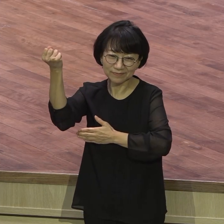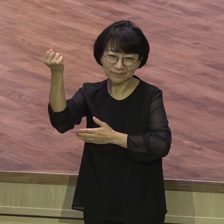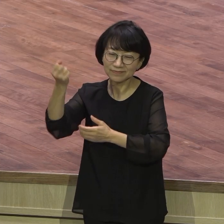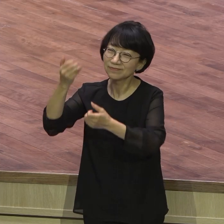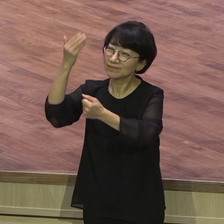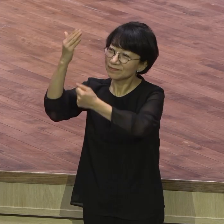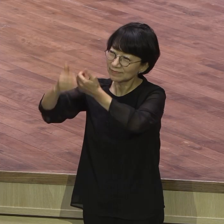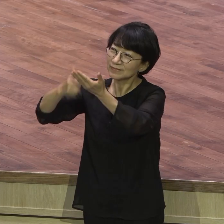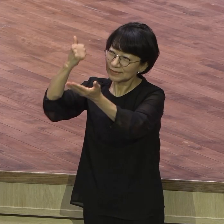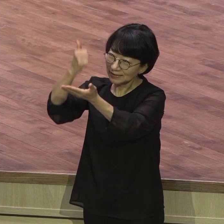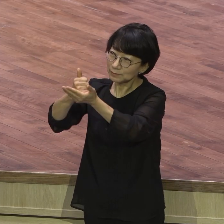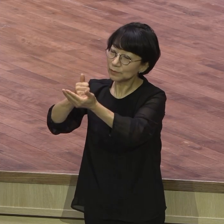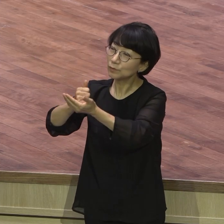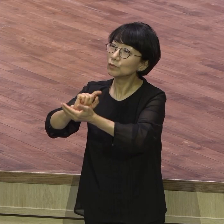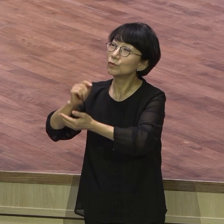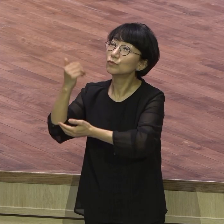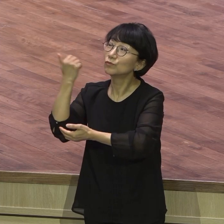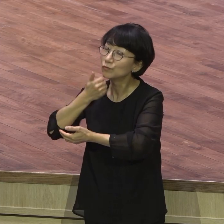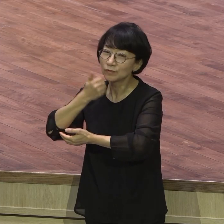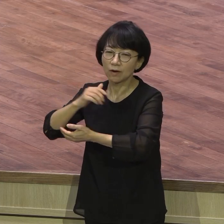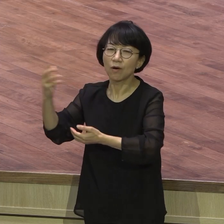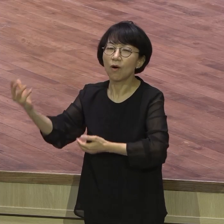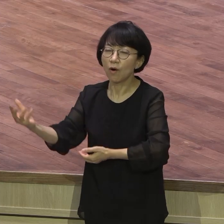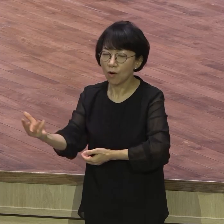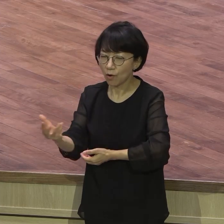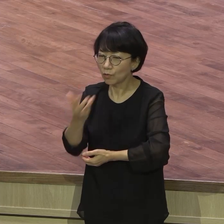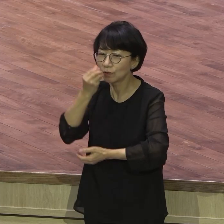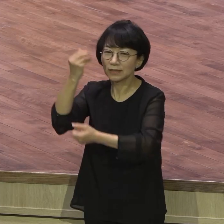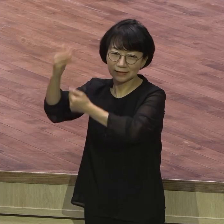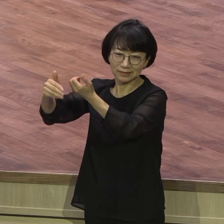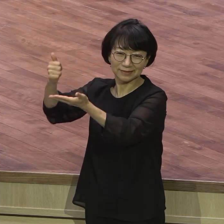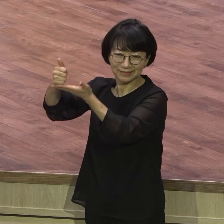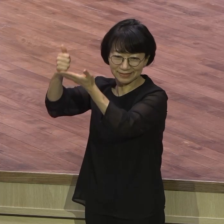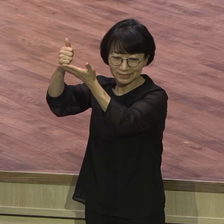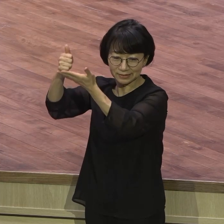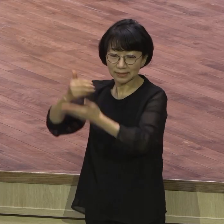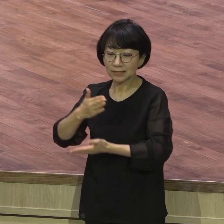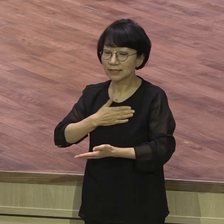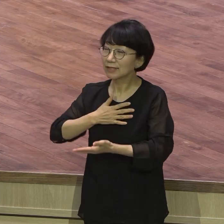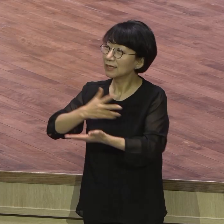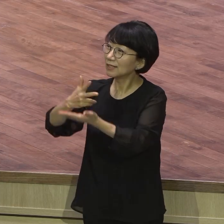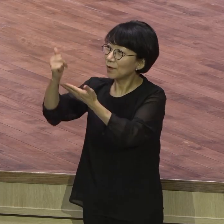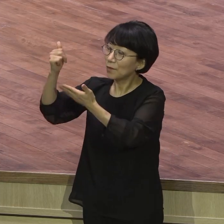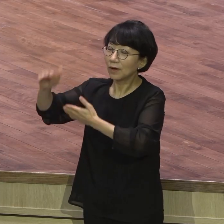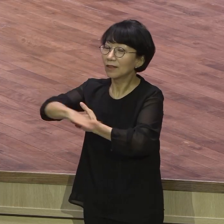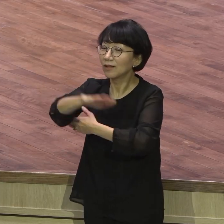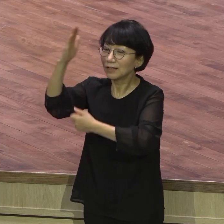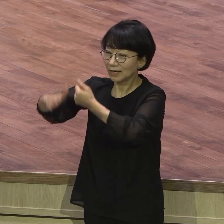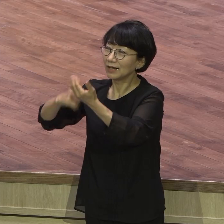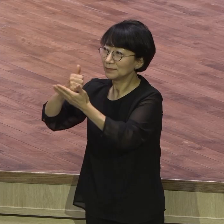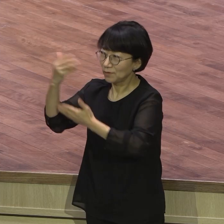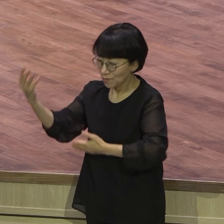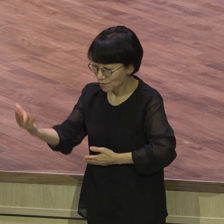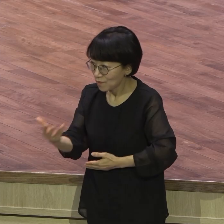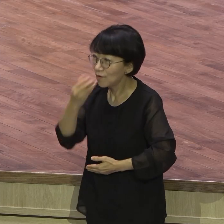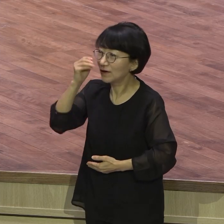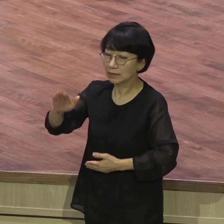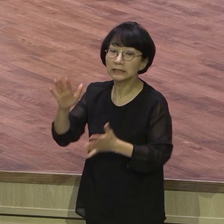거룩이에요. 그래서 나 여호와 너희 하나님은 거룩함이니라. 그렇게 하나님이 직접